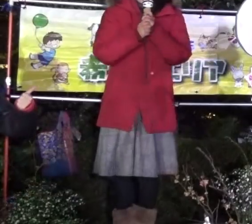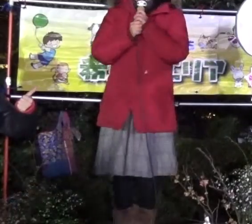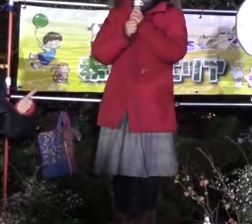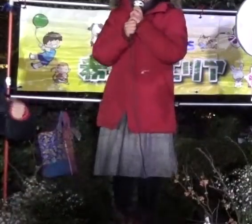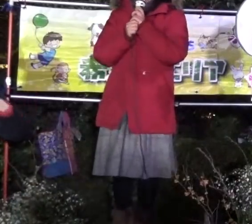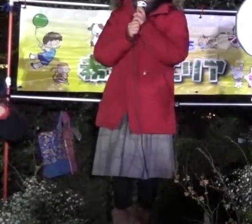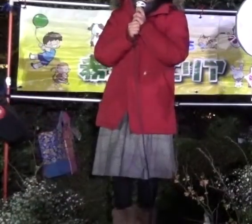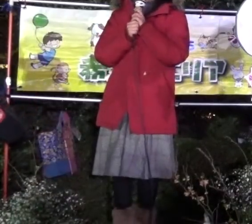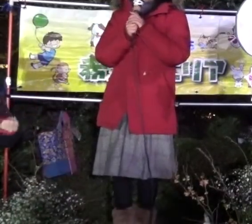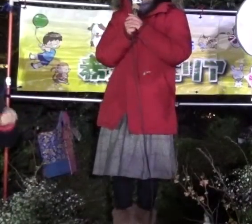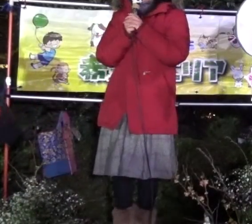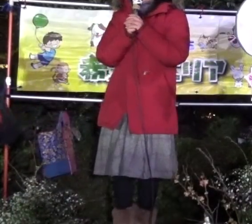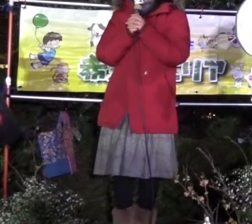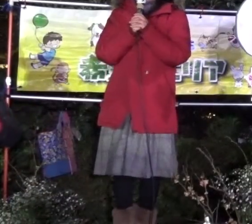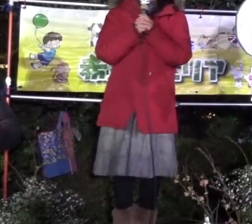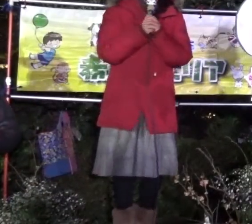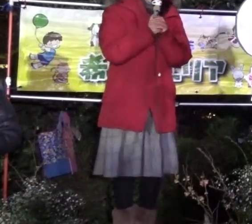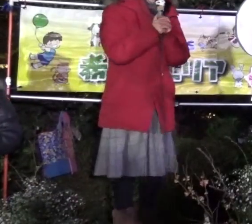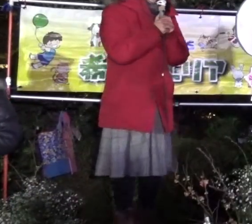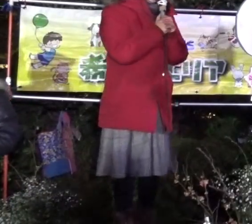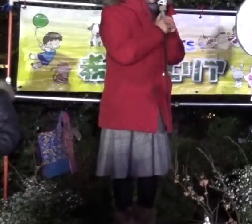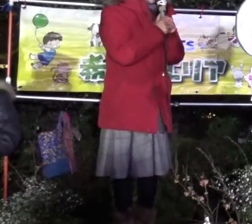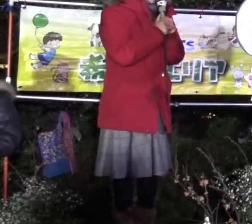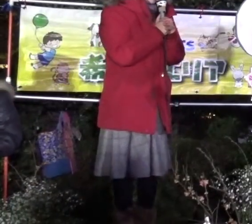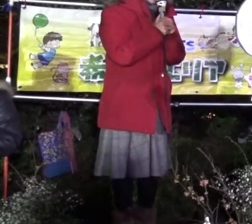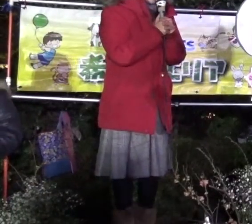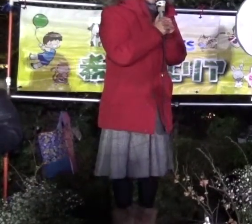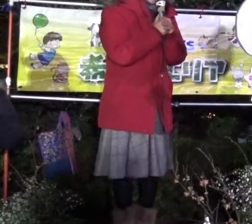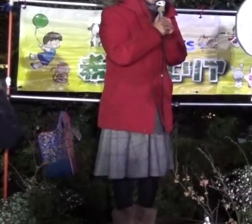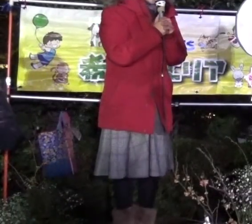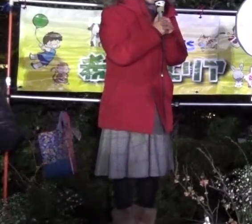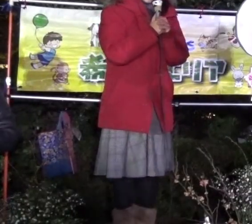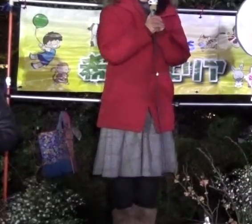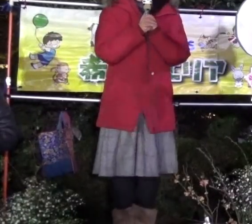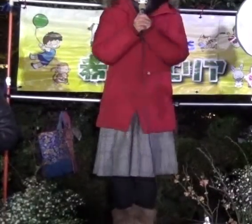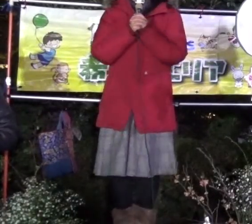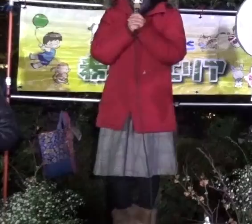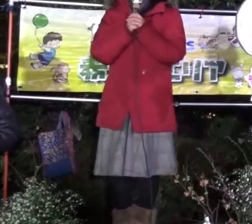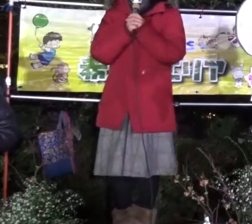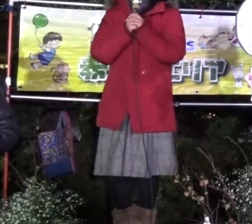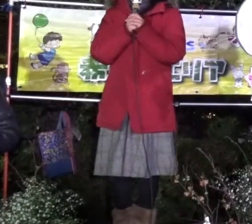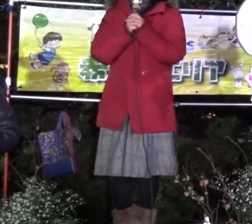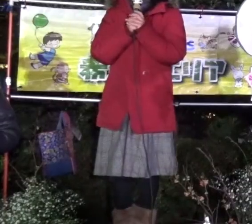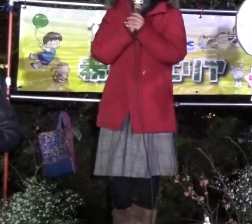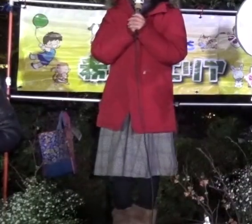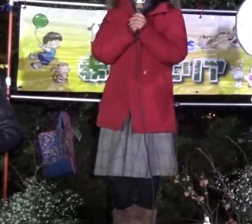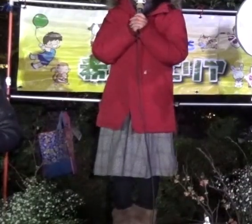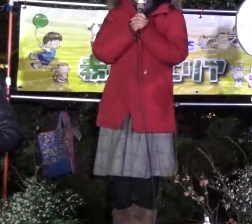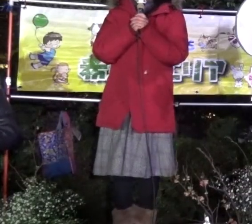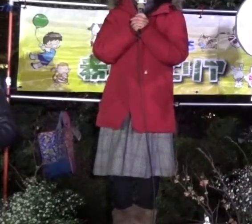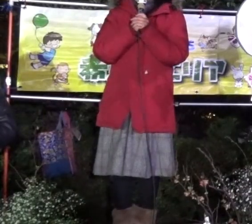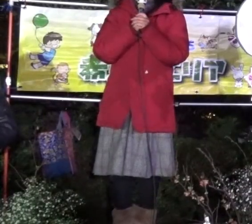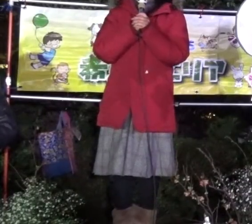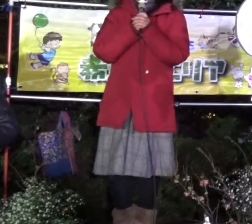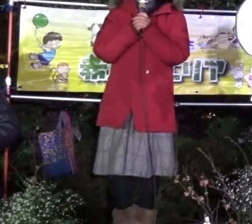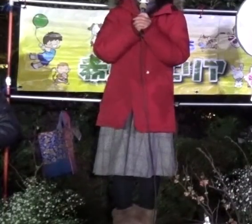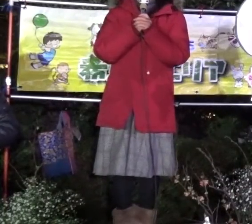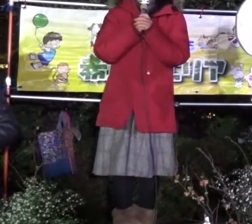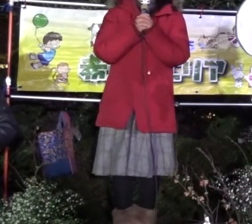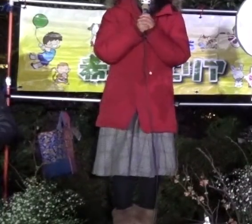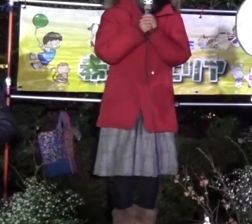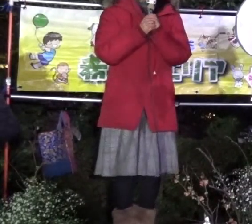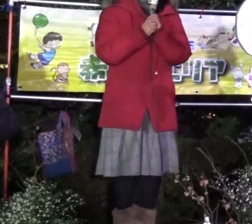待てちょっと待て、それ今日俺も俺私もってなったら、うん、もう僕はもうこの先何もできない